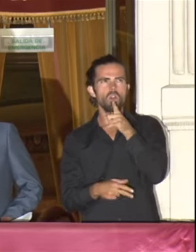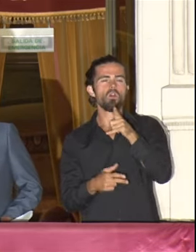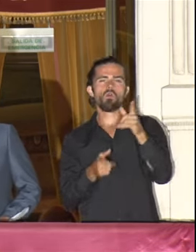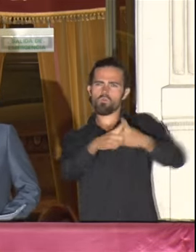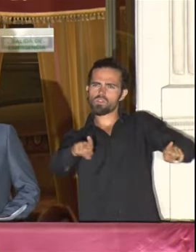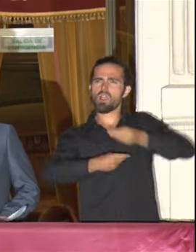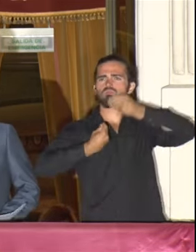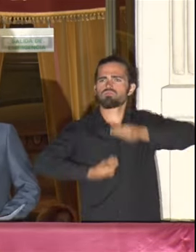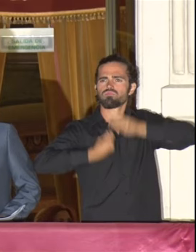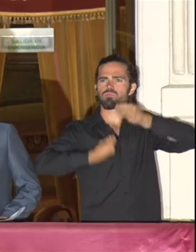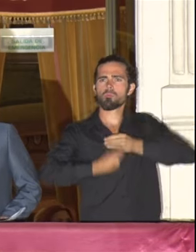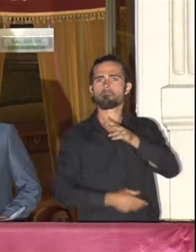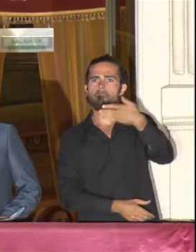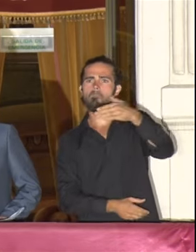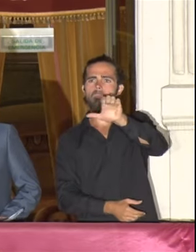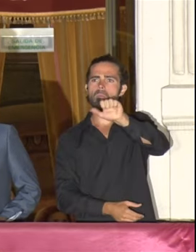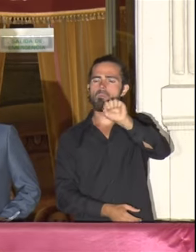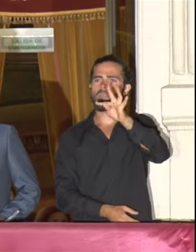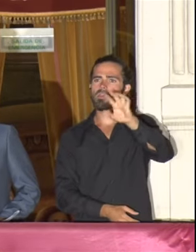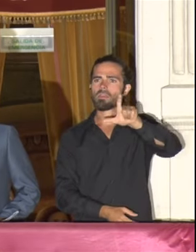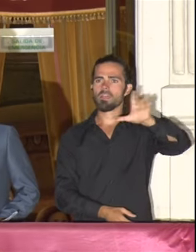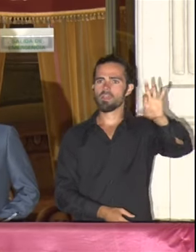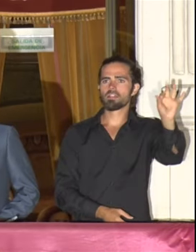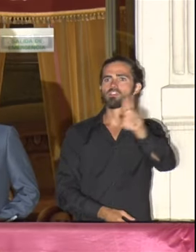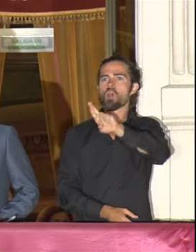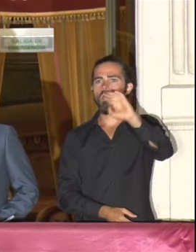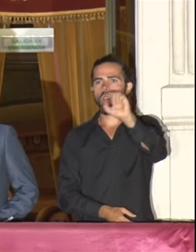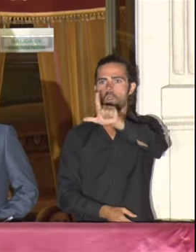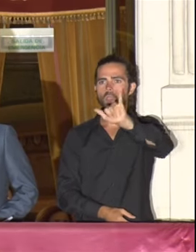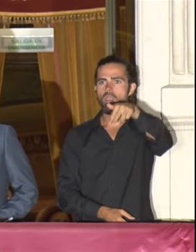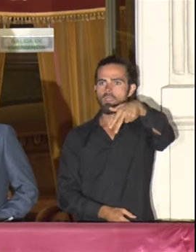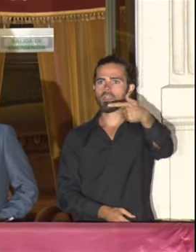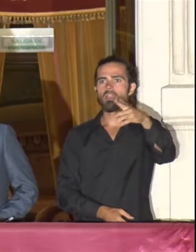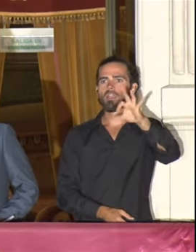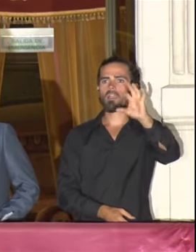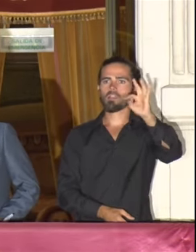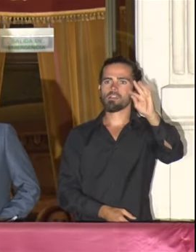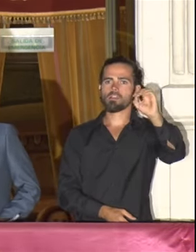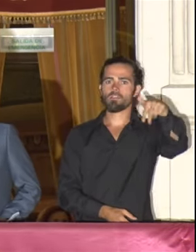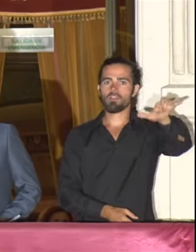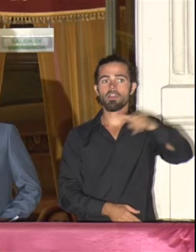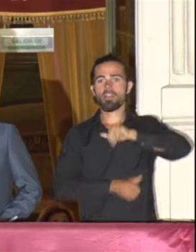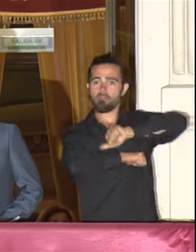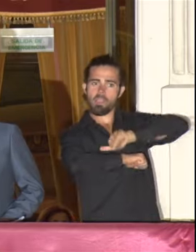60, por supuesto. Y esperábamos que llegaran ellas, porque allí lo que íbamos es a ligar.